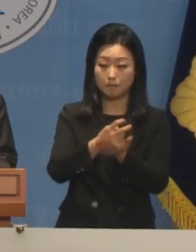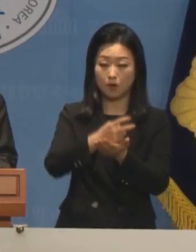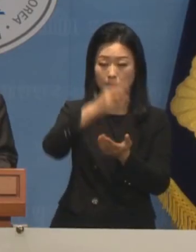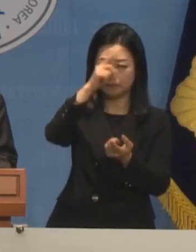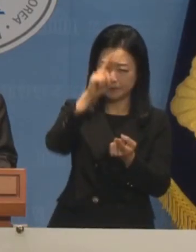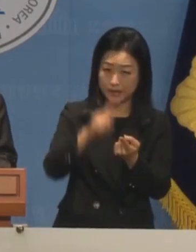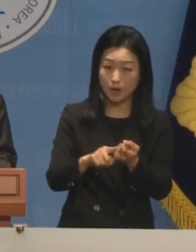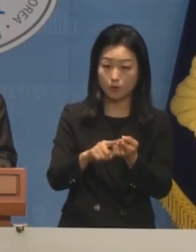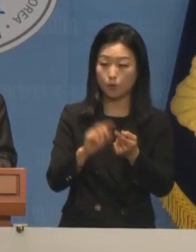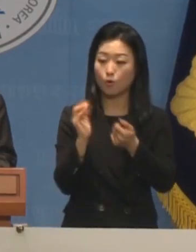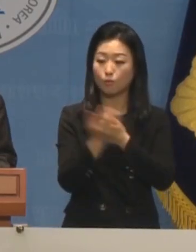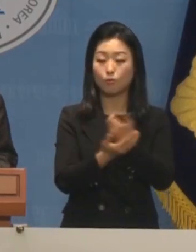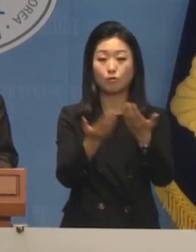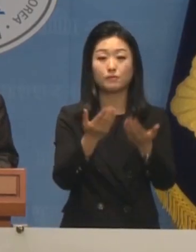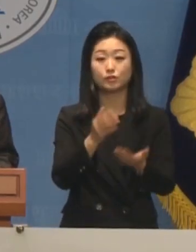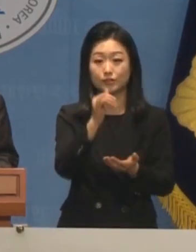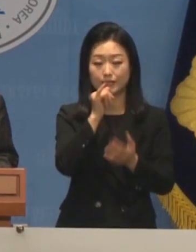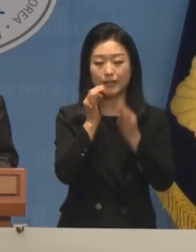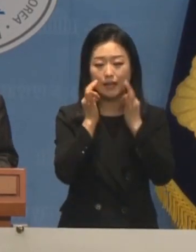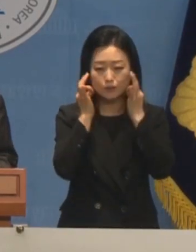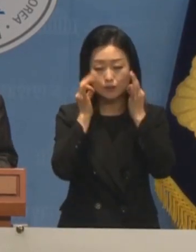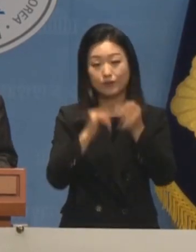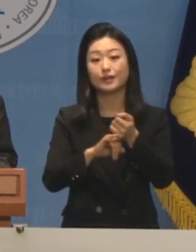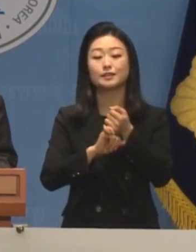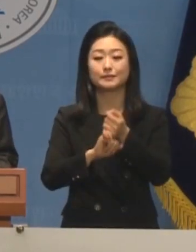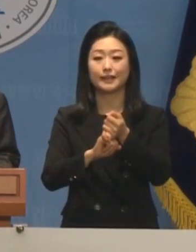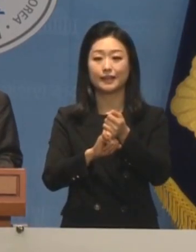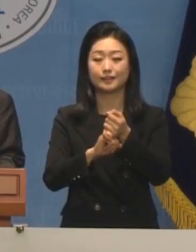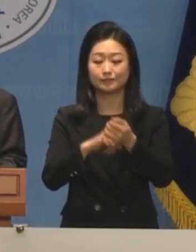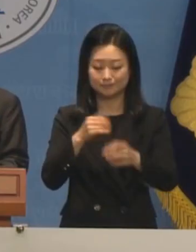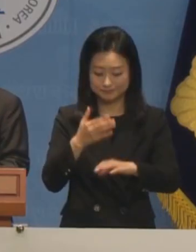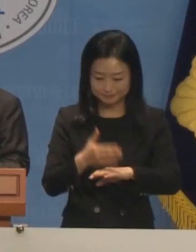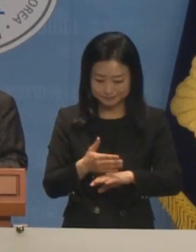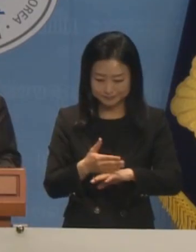의해 보호받을 수 있도록 최선을 다하겠습니다